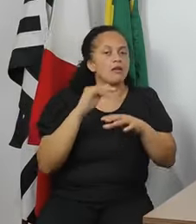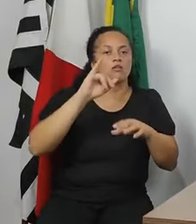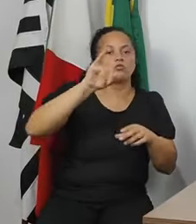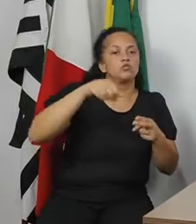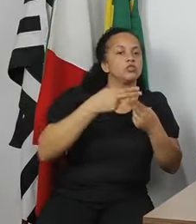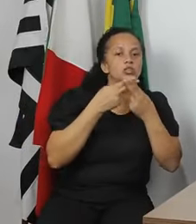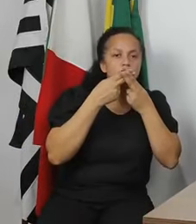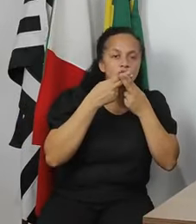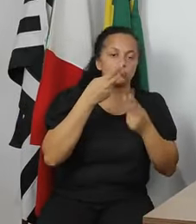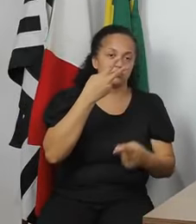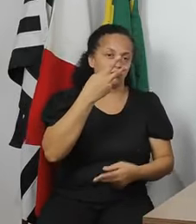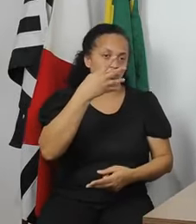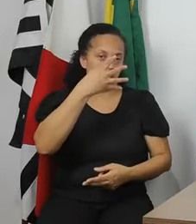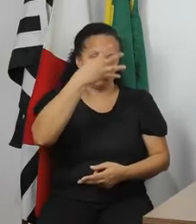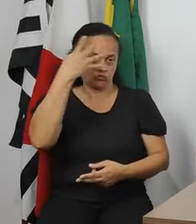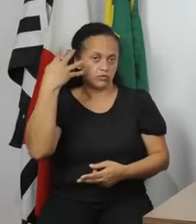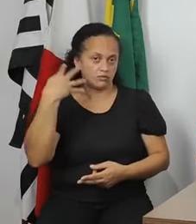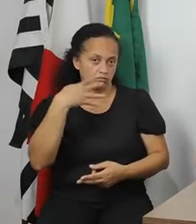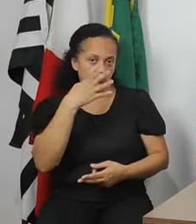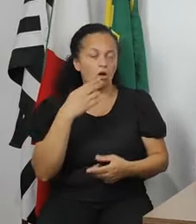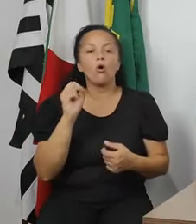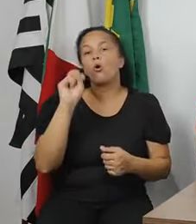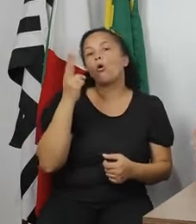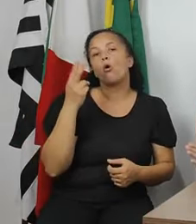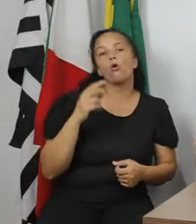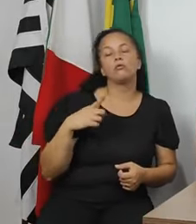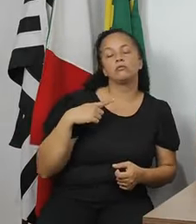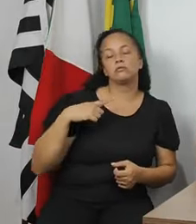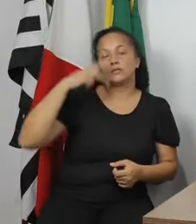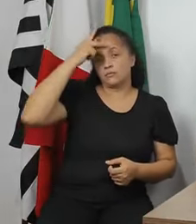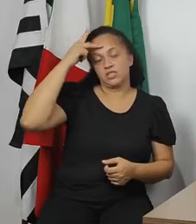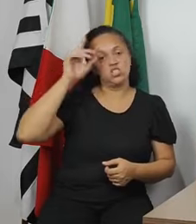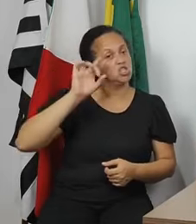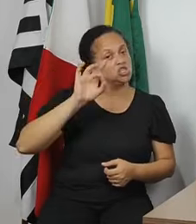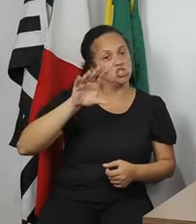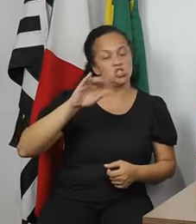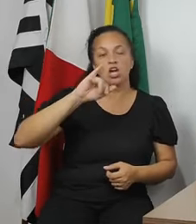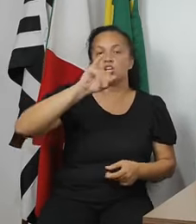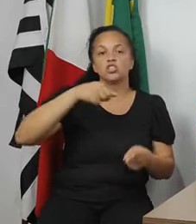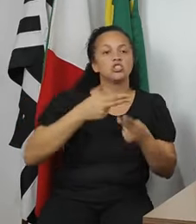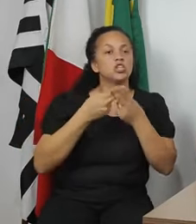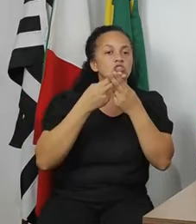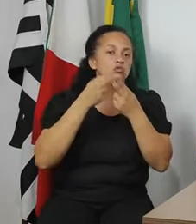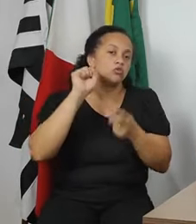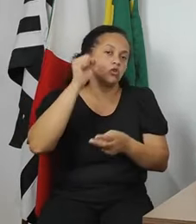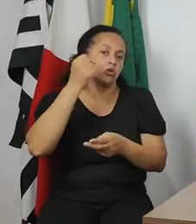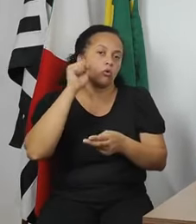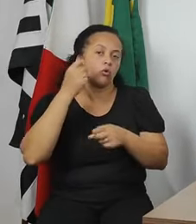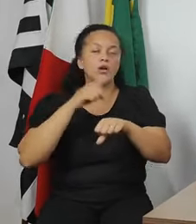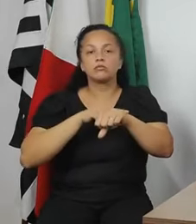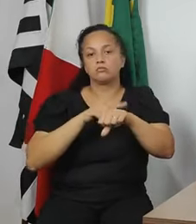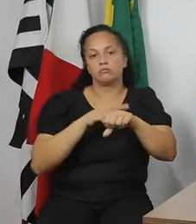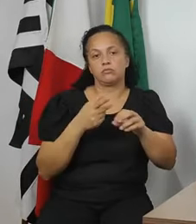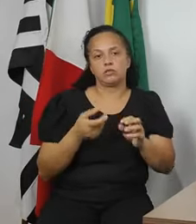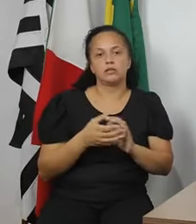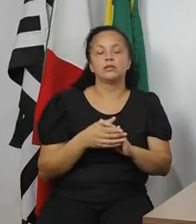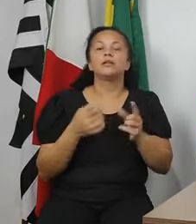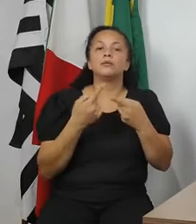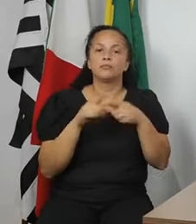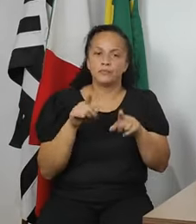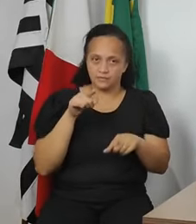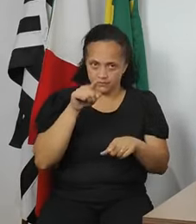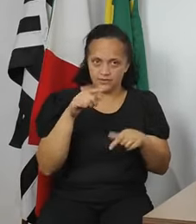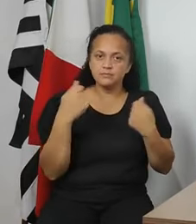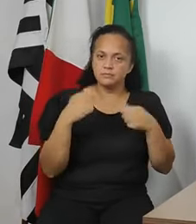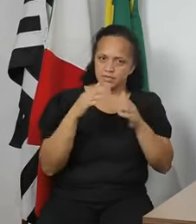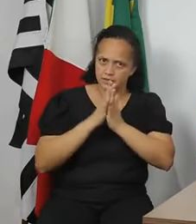inteiro. Aqui a gente não veio ditar qual é o modelo, né? Qual é o modelo de jejum. Você, em comunhão com o Espírito Santo, vai entender quais